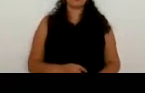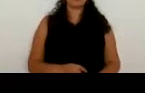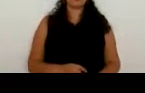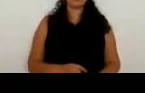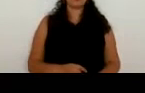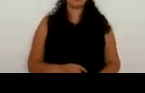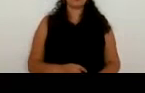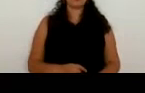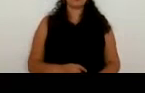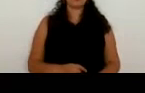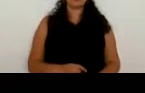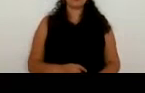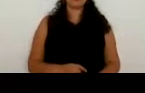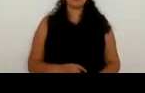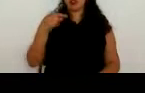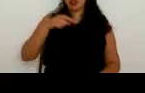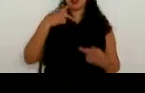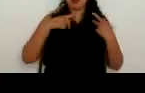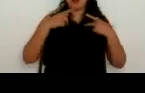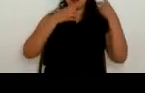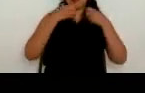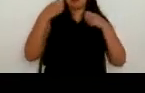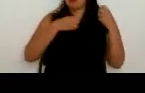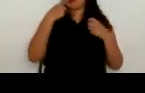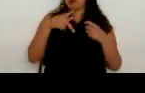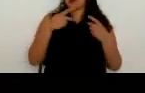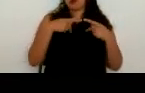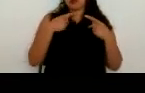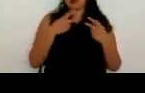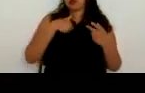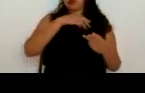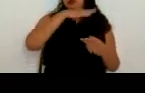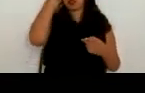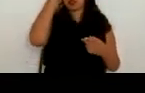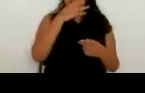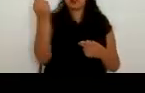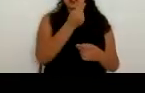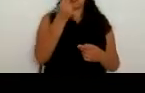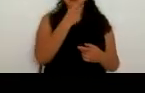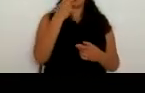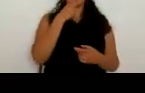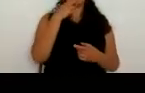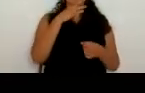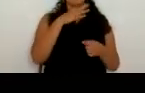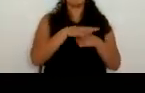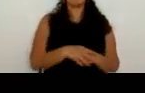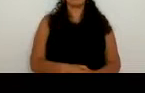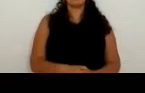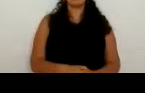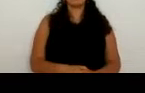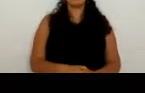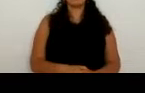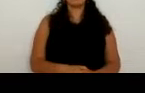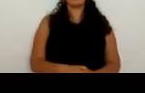aquí en la ocupación del paciente necesitamos saber verdad cuál es la ocupación del paciente es decir si tiene una formación